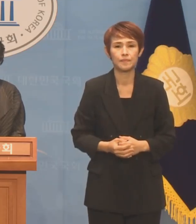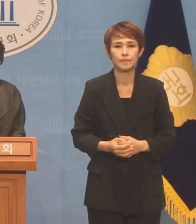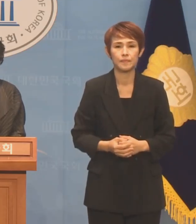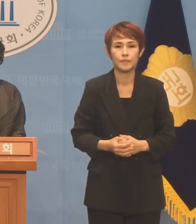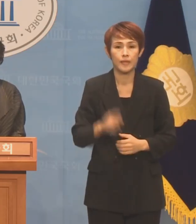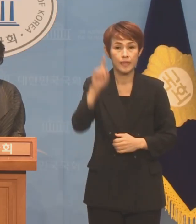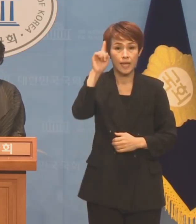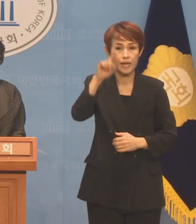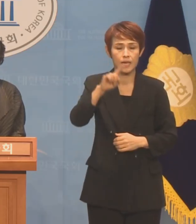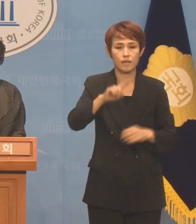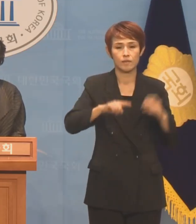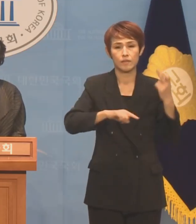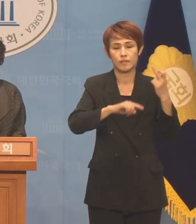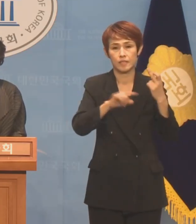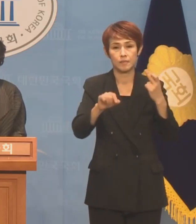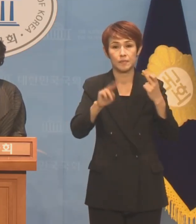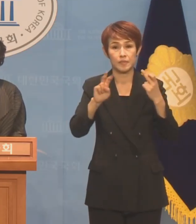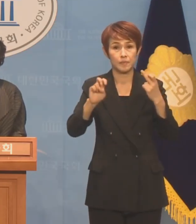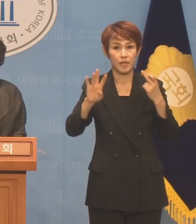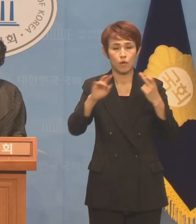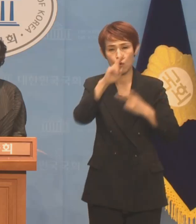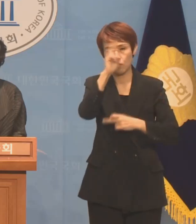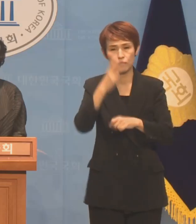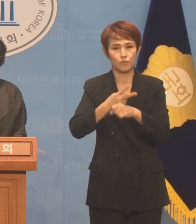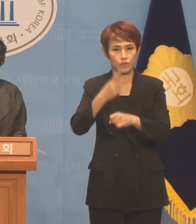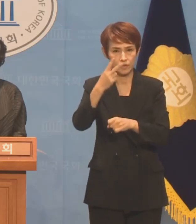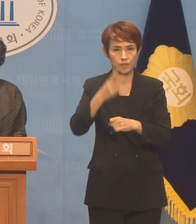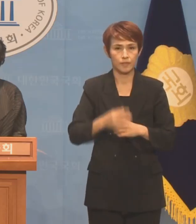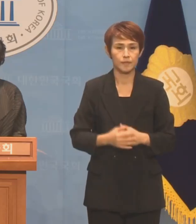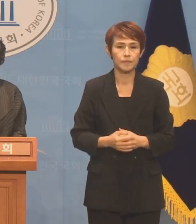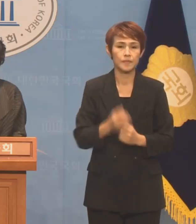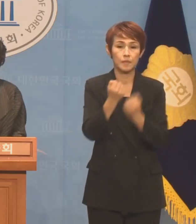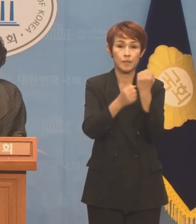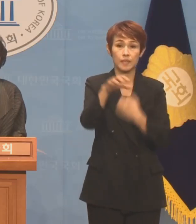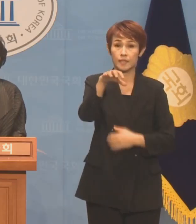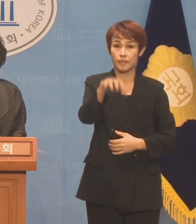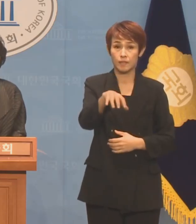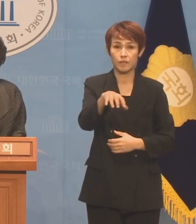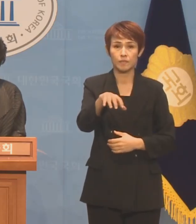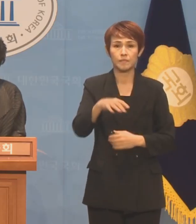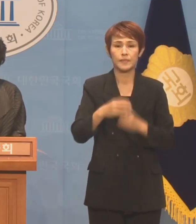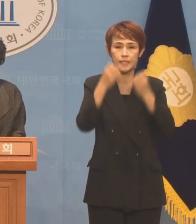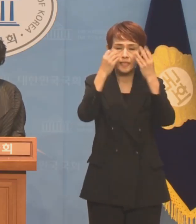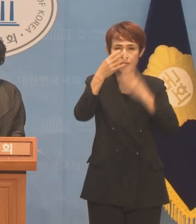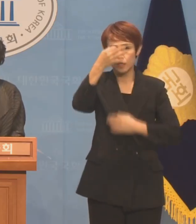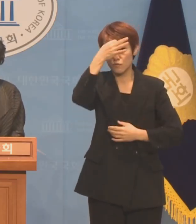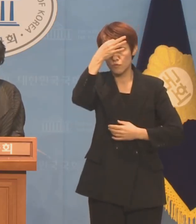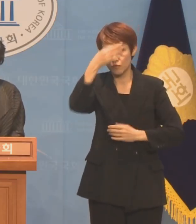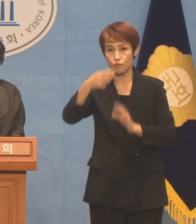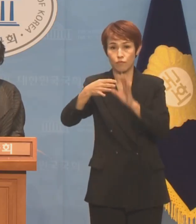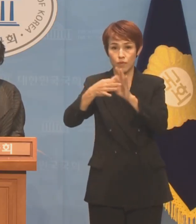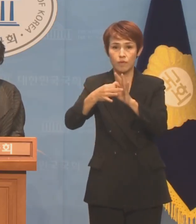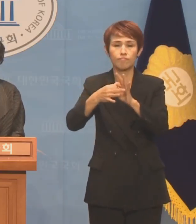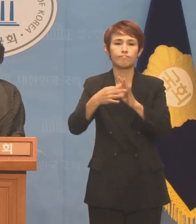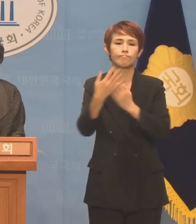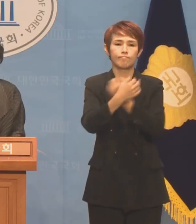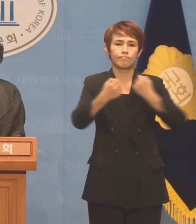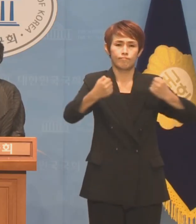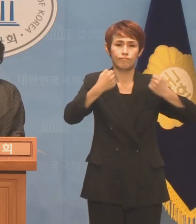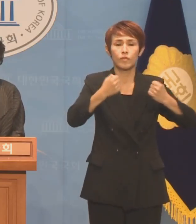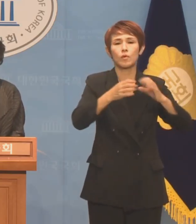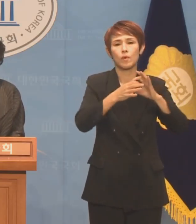입법조사처는 내일 24일 오후 2시 입법조사처 제2세미나실에서 신기술에 대응한 첨단 바이오